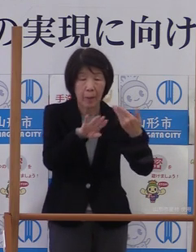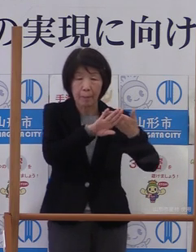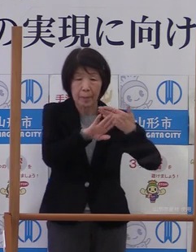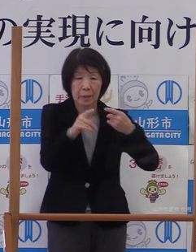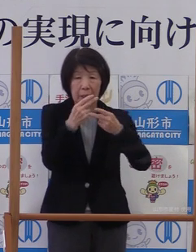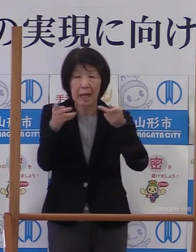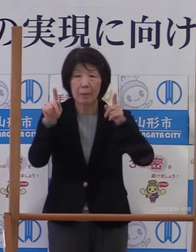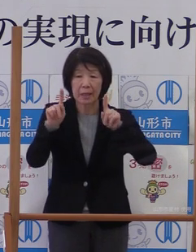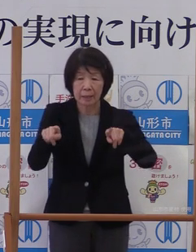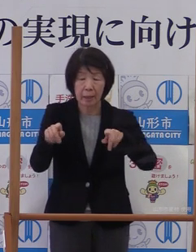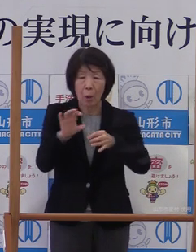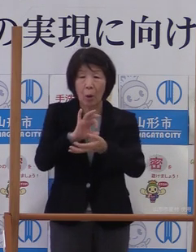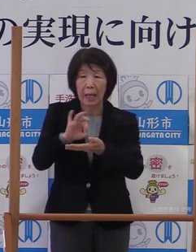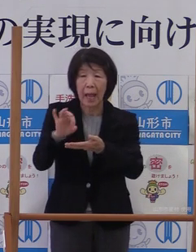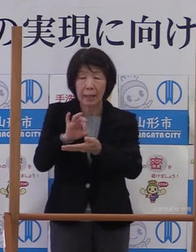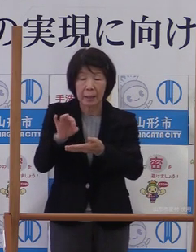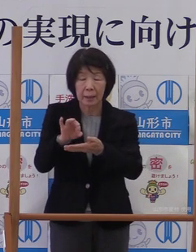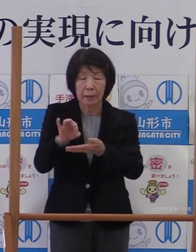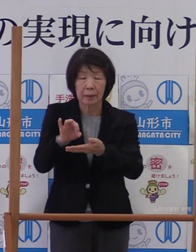ているというようなことでご理解いただける。 ありがとうござい